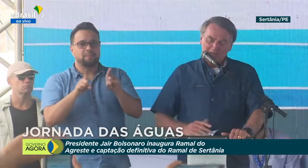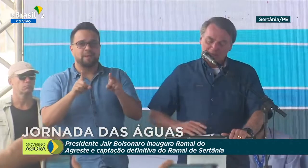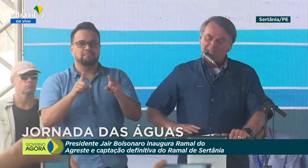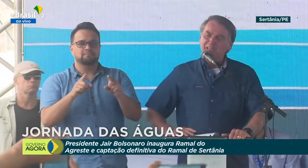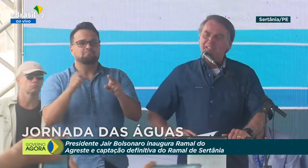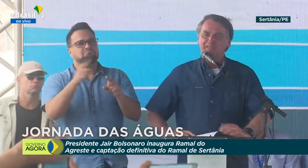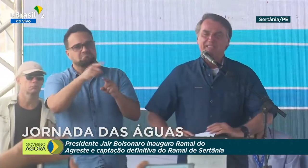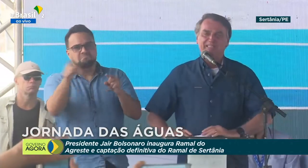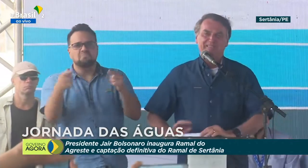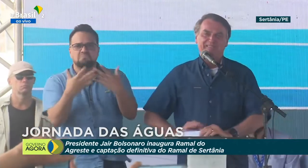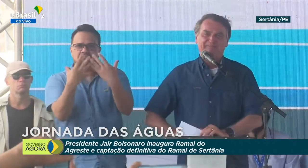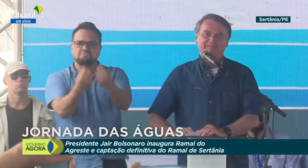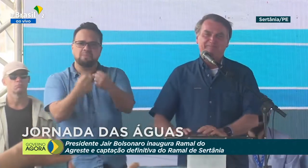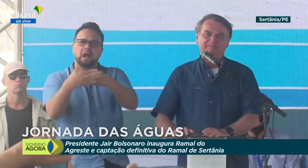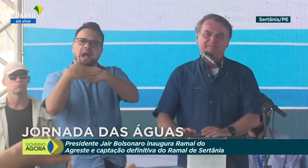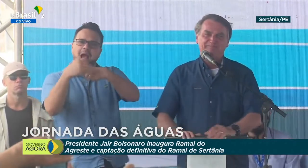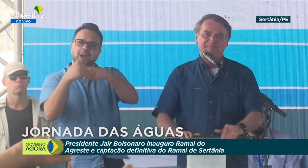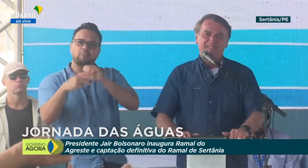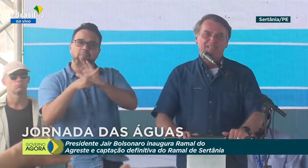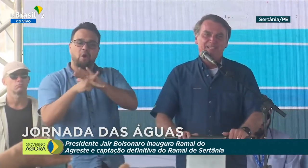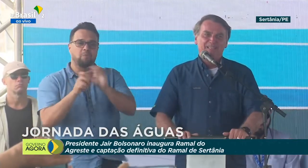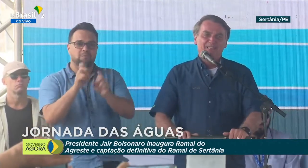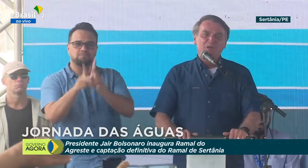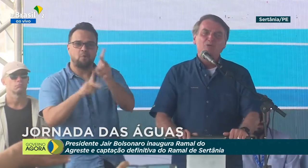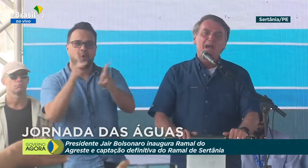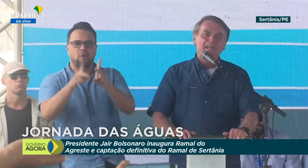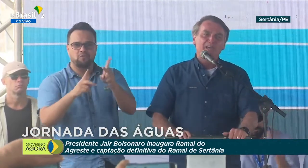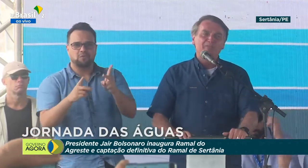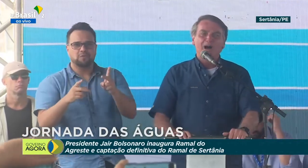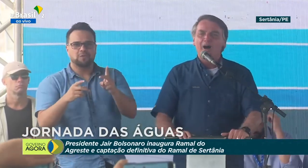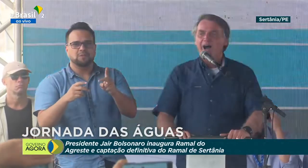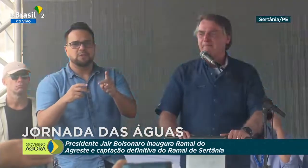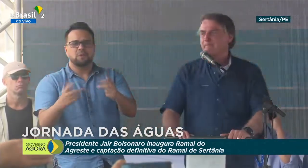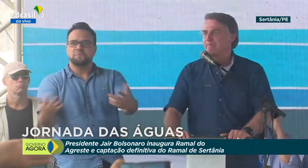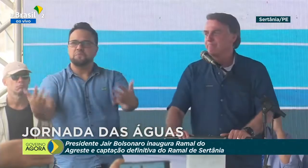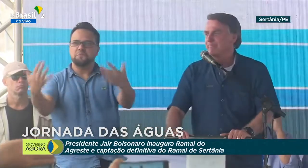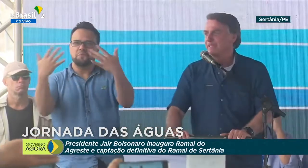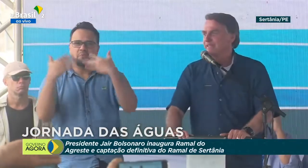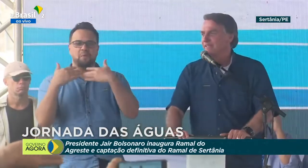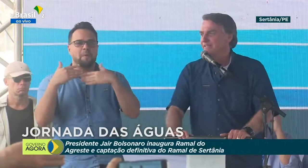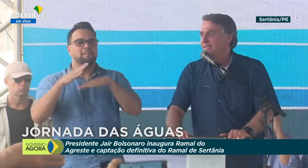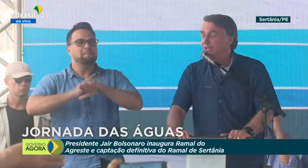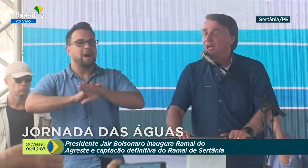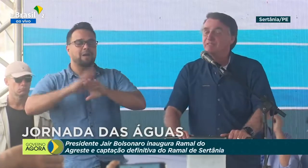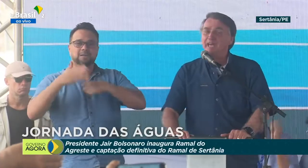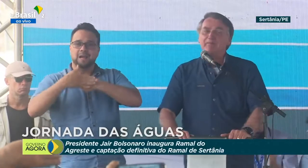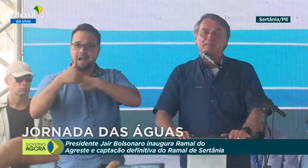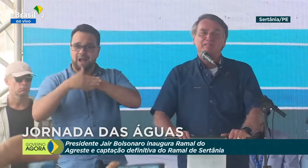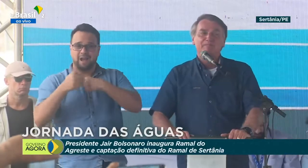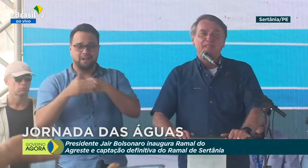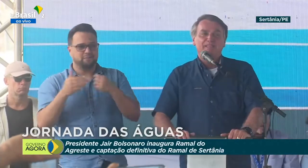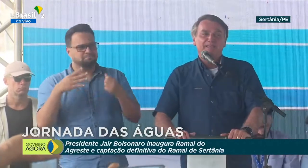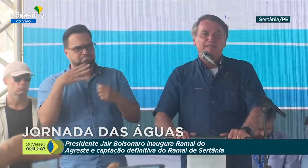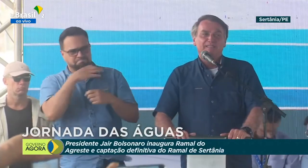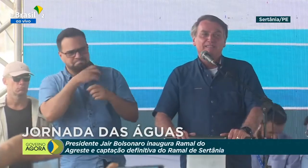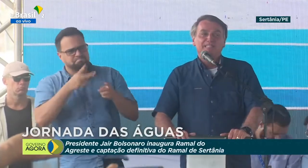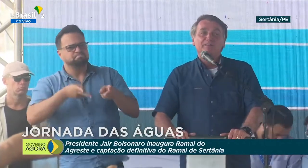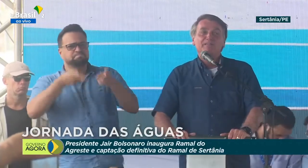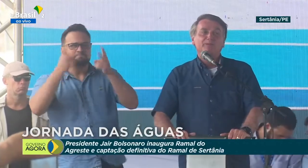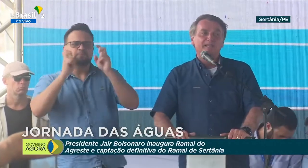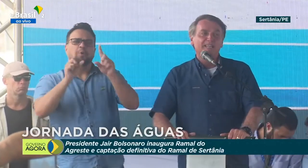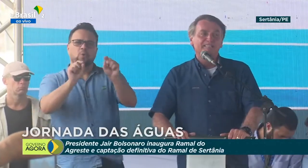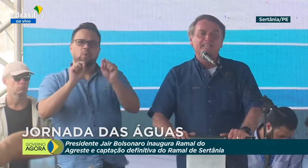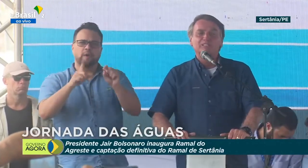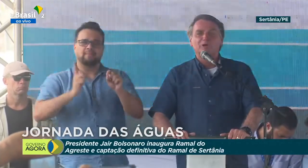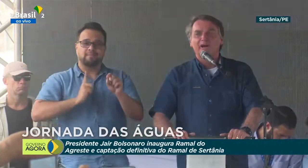vem o carinho de vocês. E o carinho maior que nós vemos são